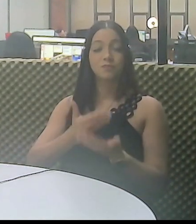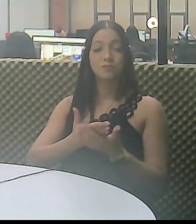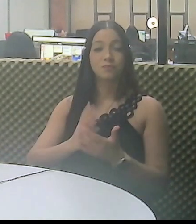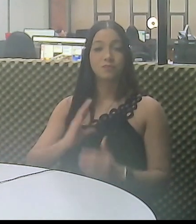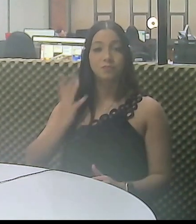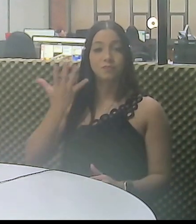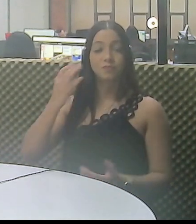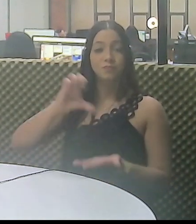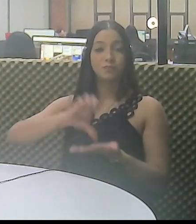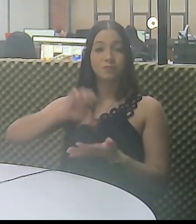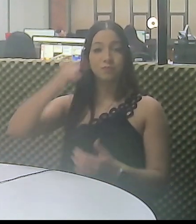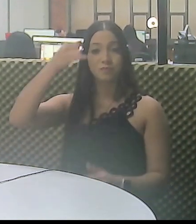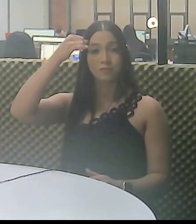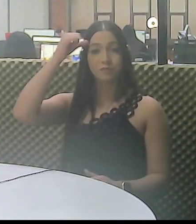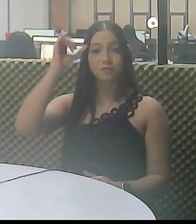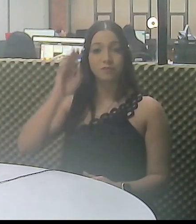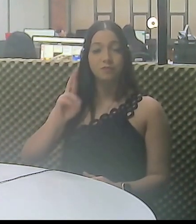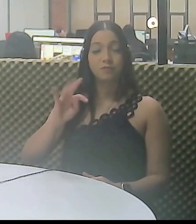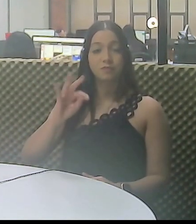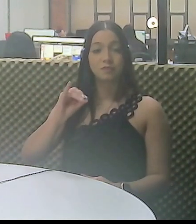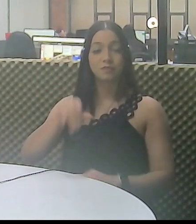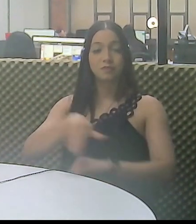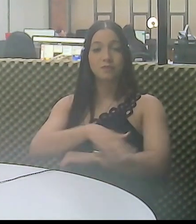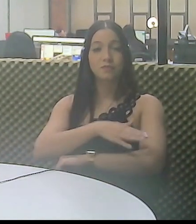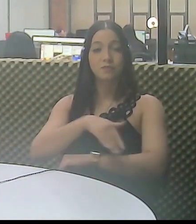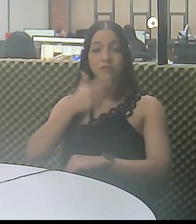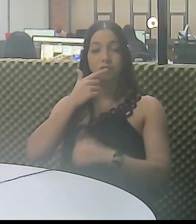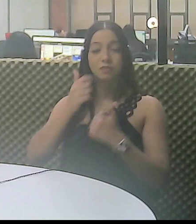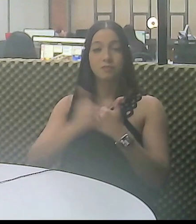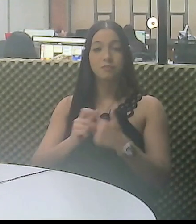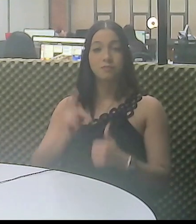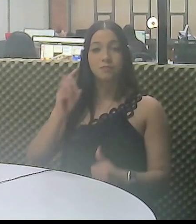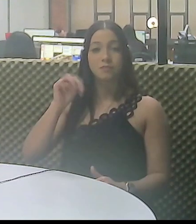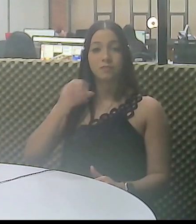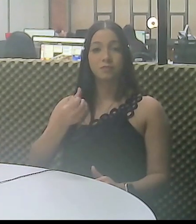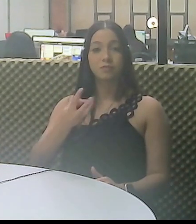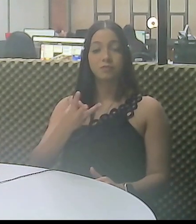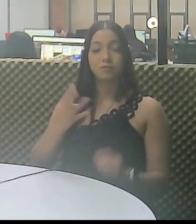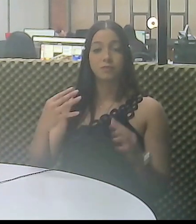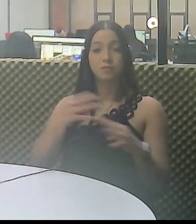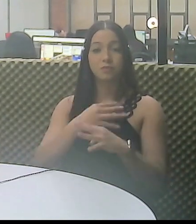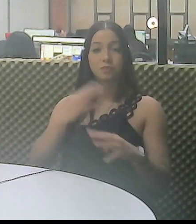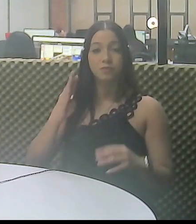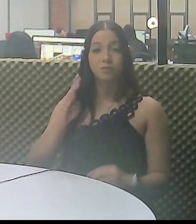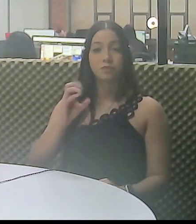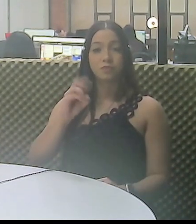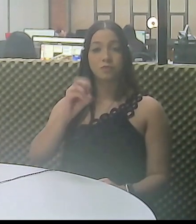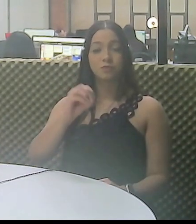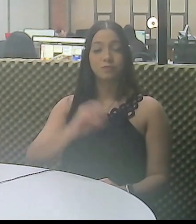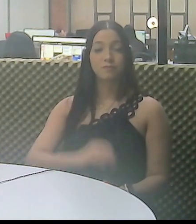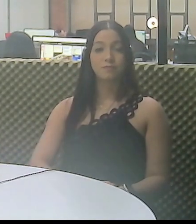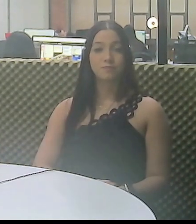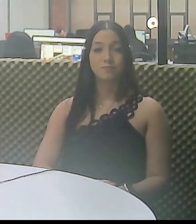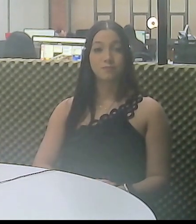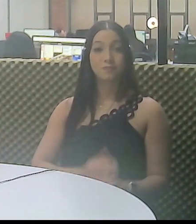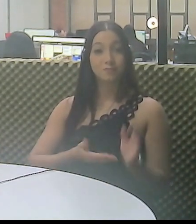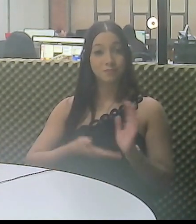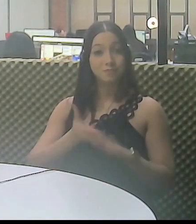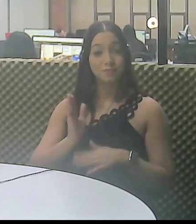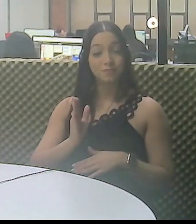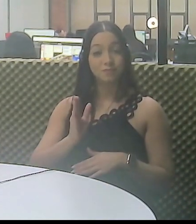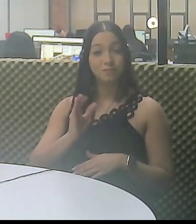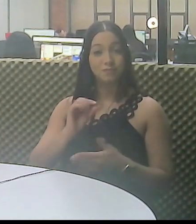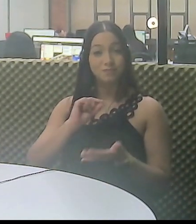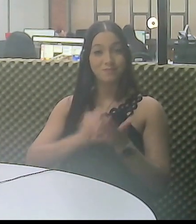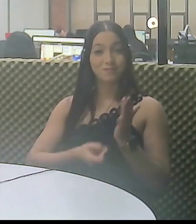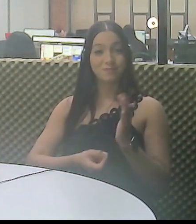realizadas na sede da Fundação, na Fazenda Buriti, próximo ao quilômetro 63 da rodovia BR-050. Não perca mais tempo e